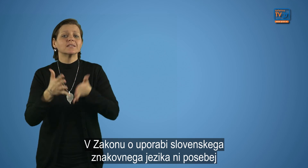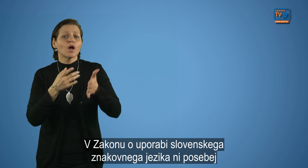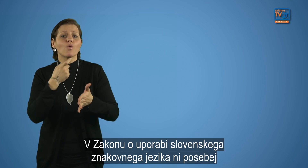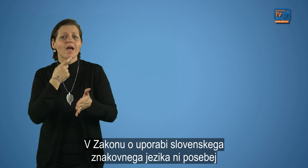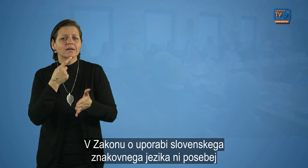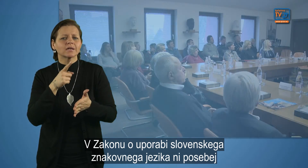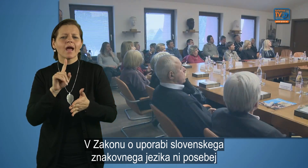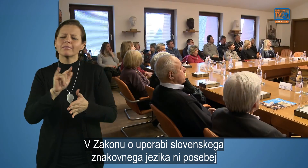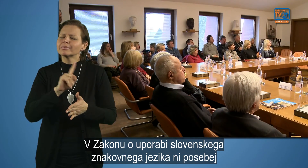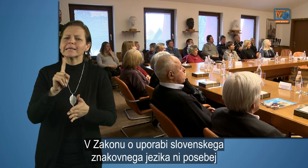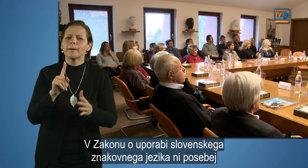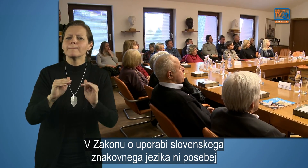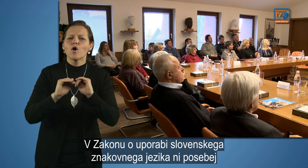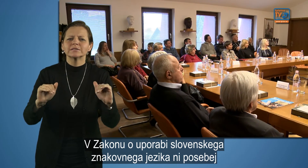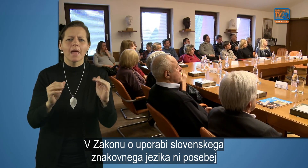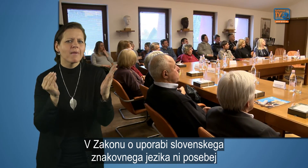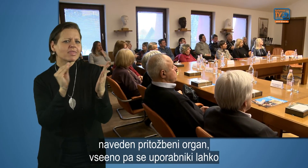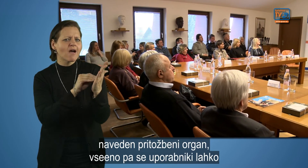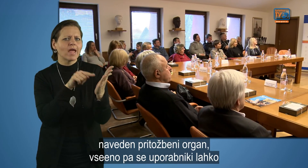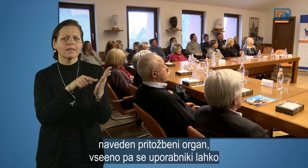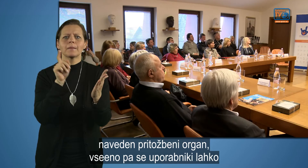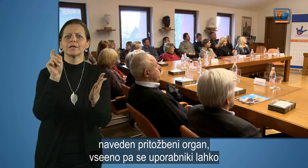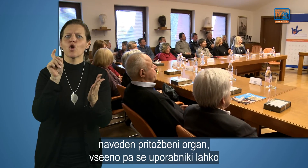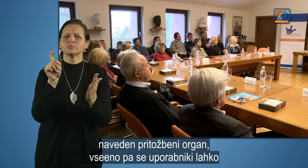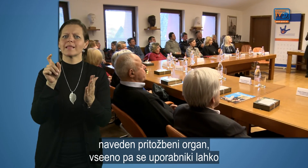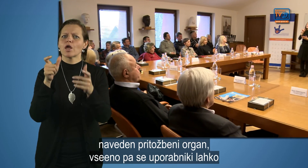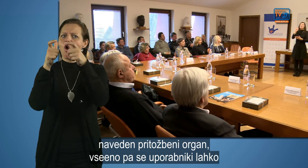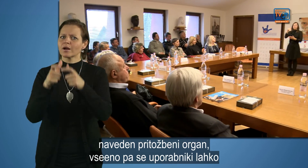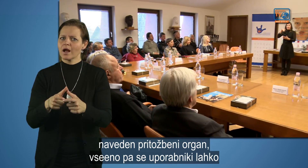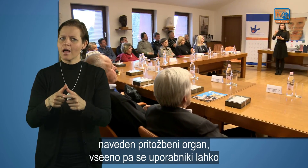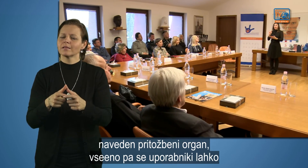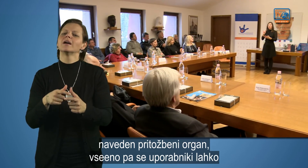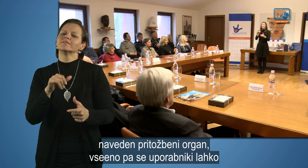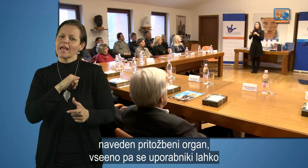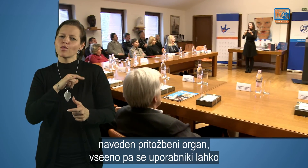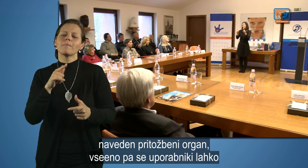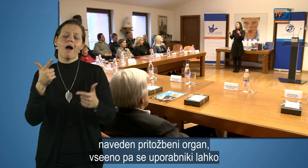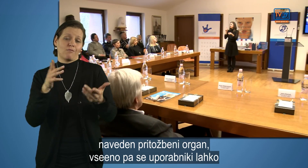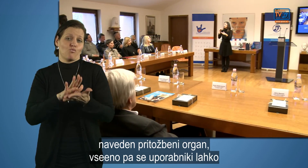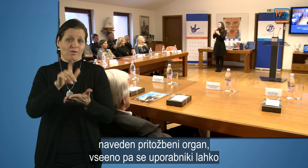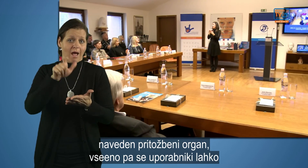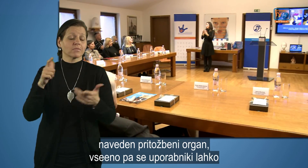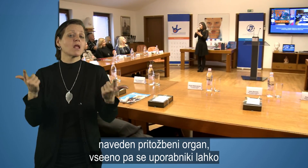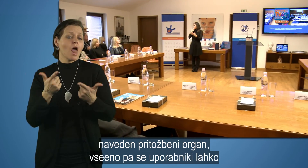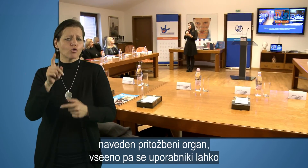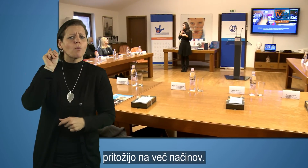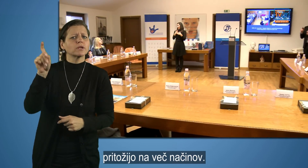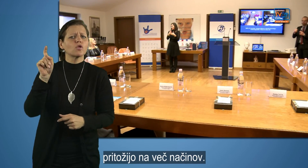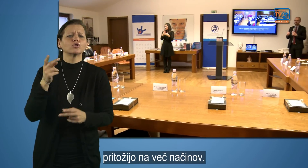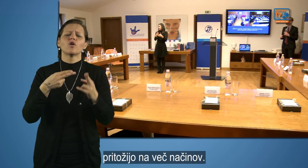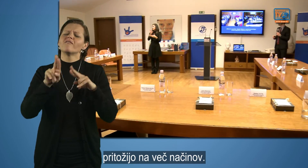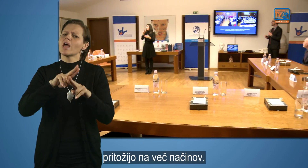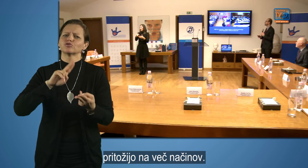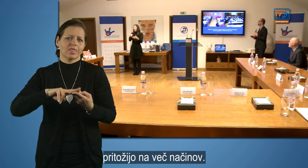slovenskega znakovnega jezika ni posebej naveden pritožbeni organ, vseeno pa se uporabniki lahko pritožijo na